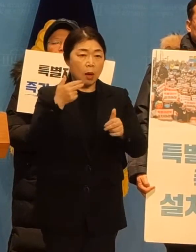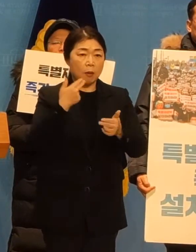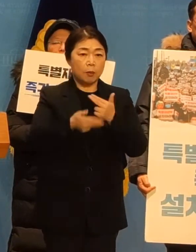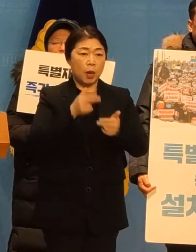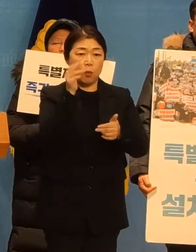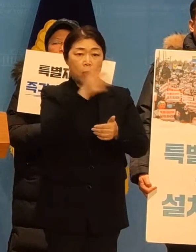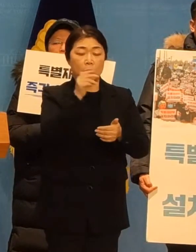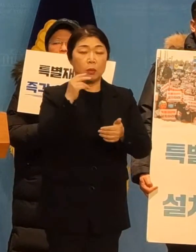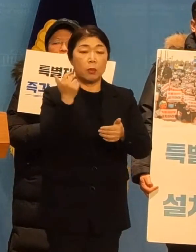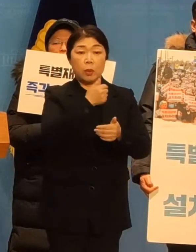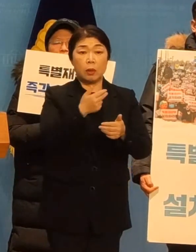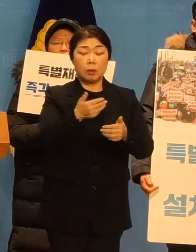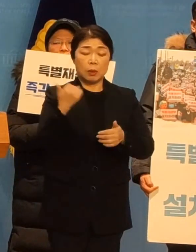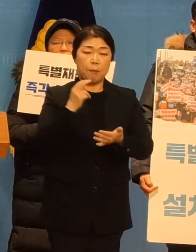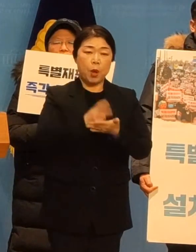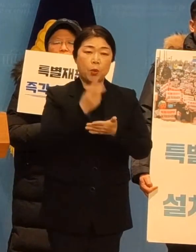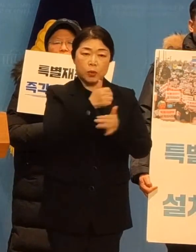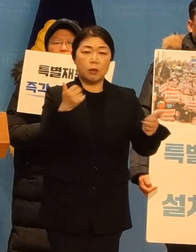대한변호사협회 회장 9명,